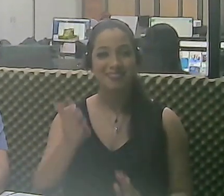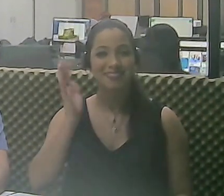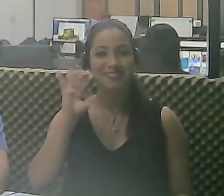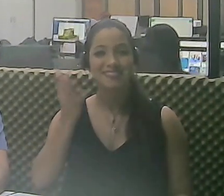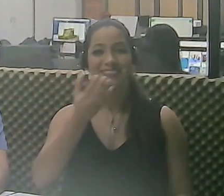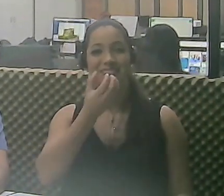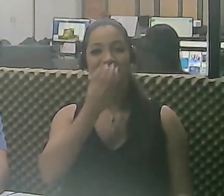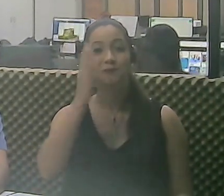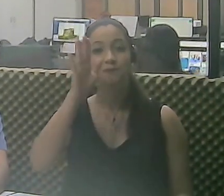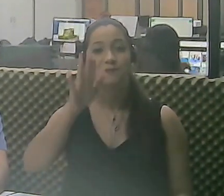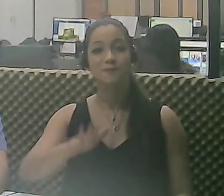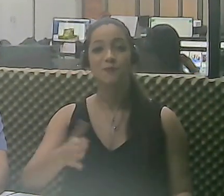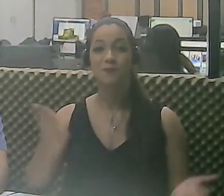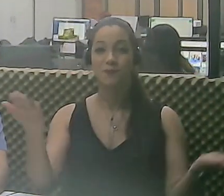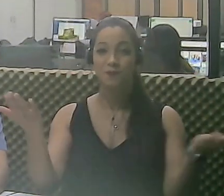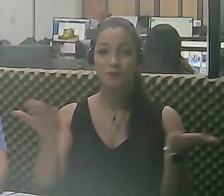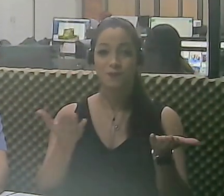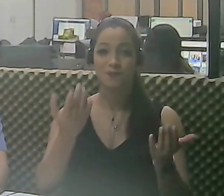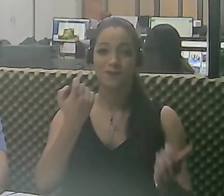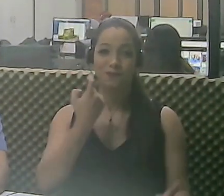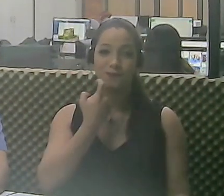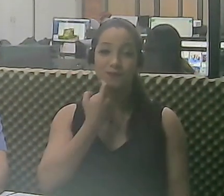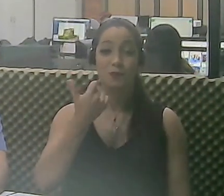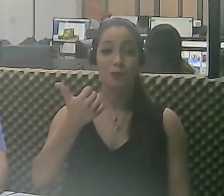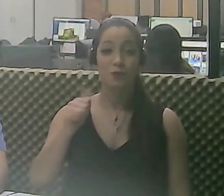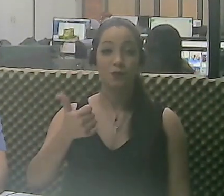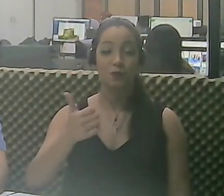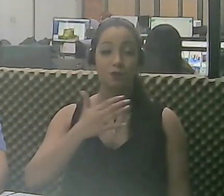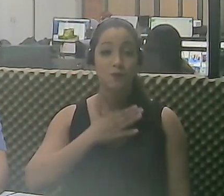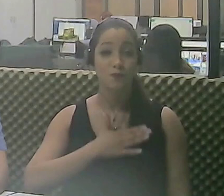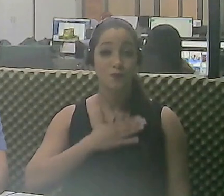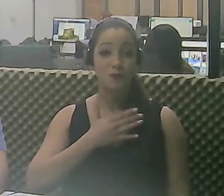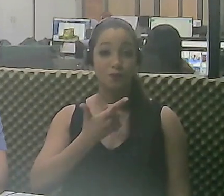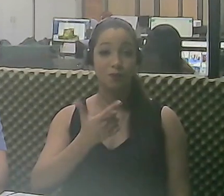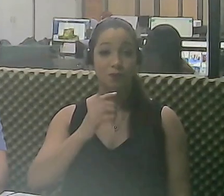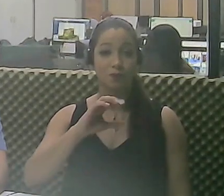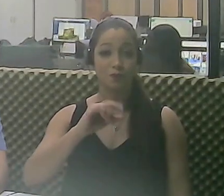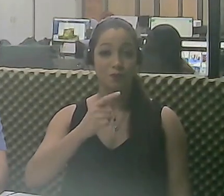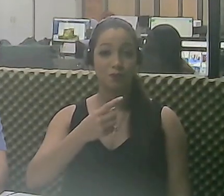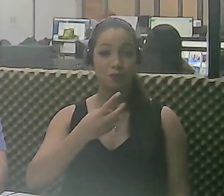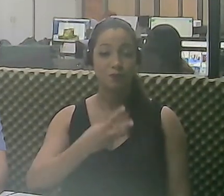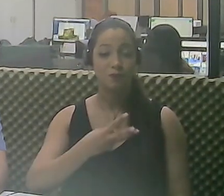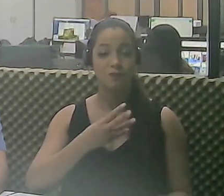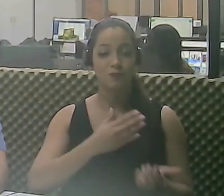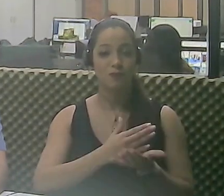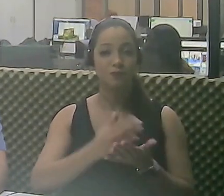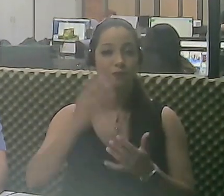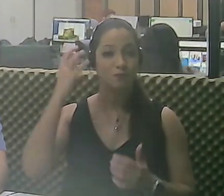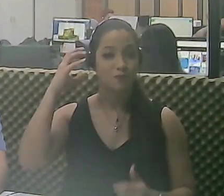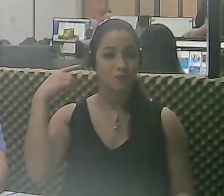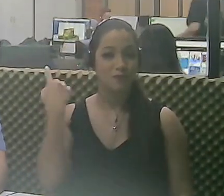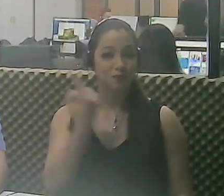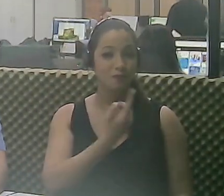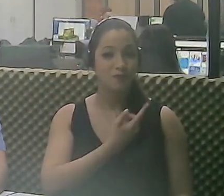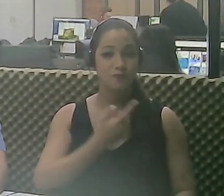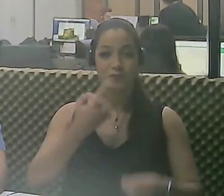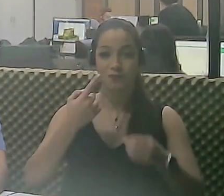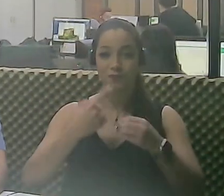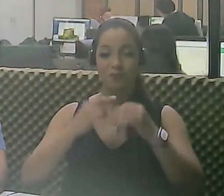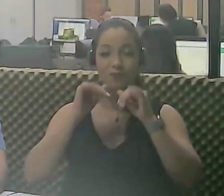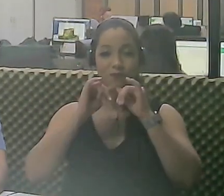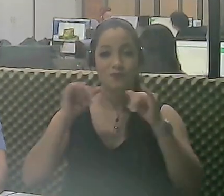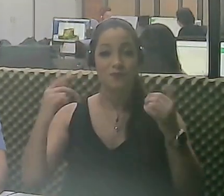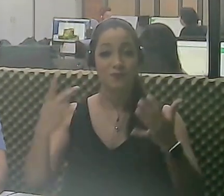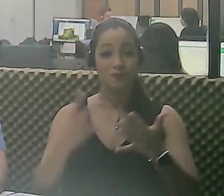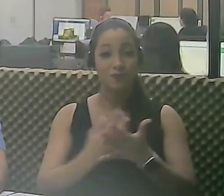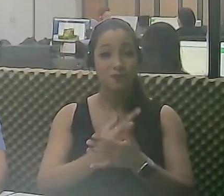Olá, boa tarde. Hoje é sexta-feira, dia 11 de agosto de 2023. Está no ar a Rádio Nossa Cidade com um boletim de notícias sobre o que de